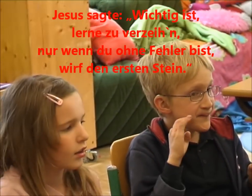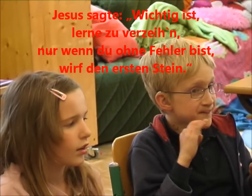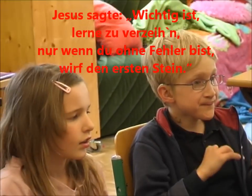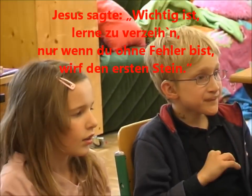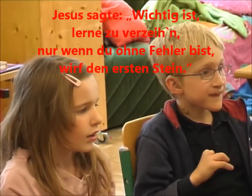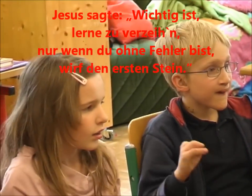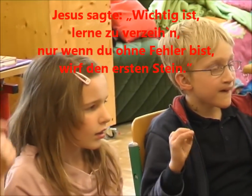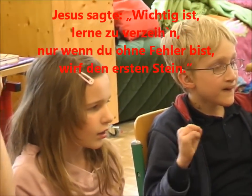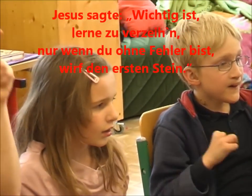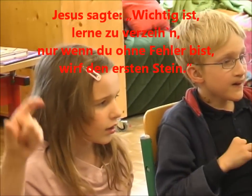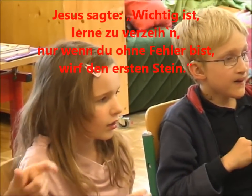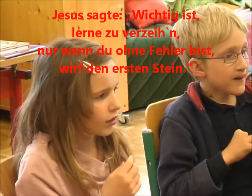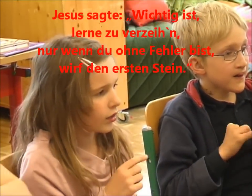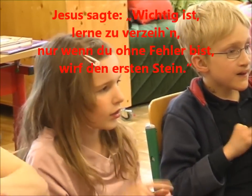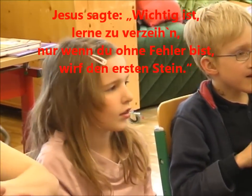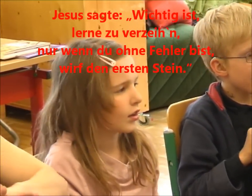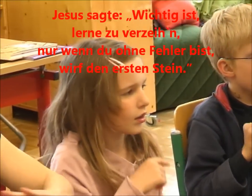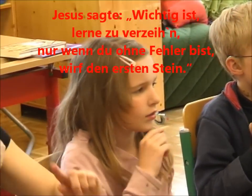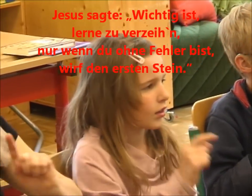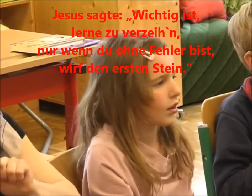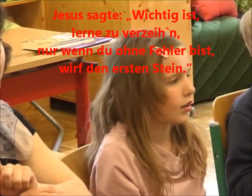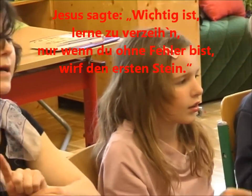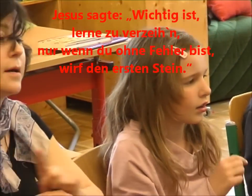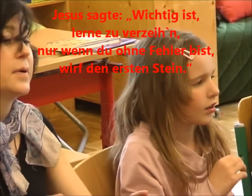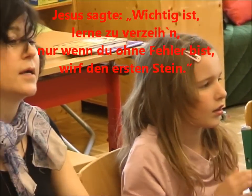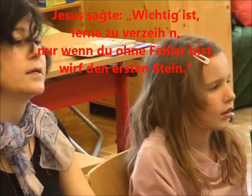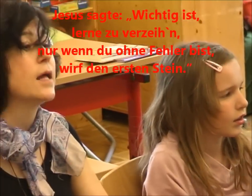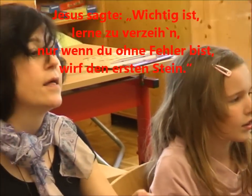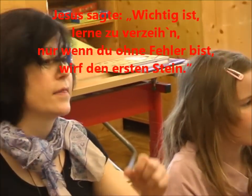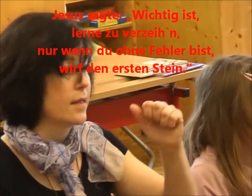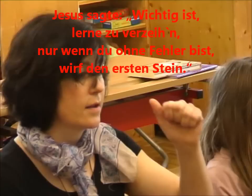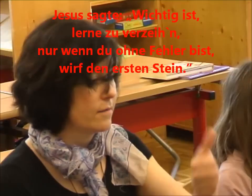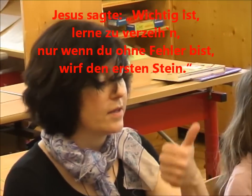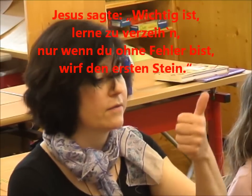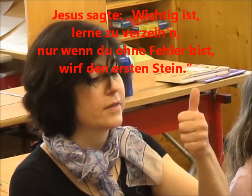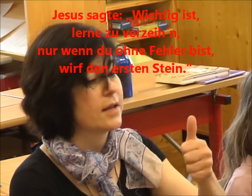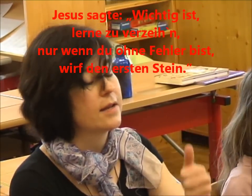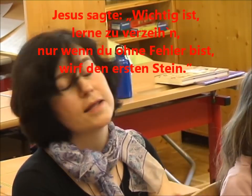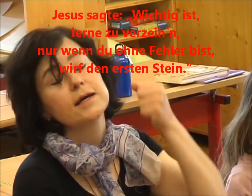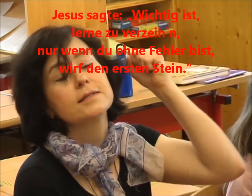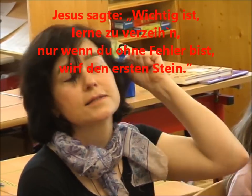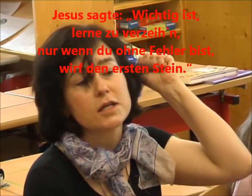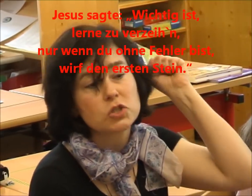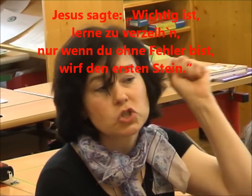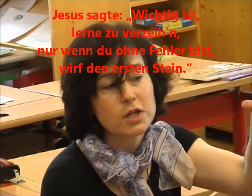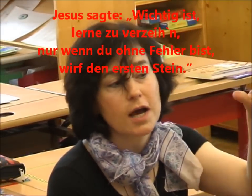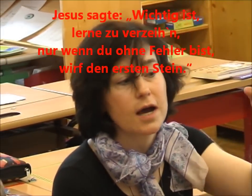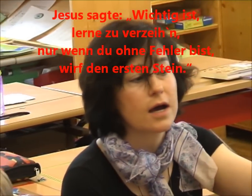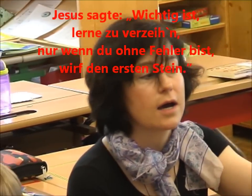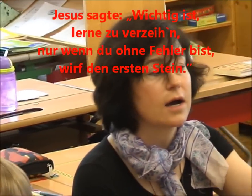Jesus sagte, die Sonne